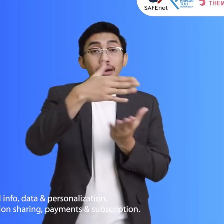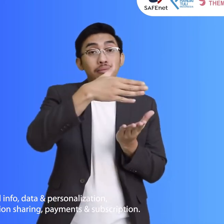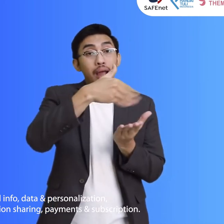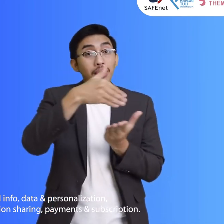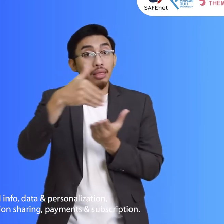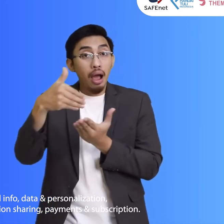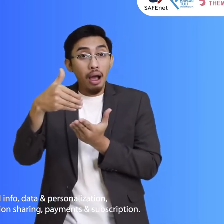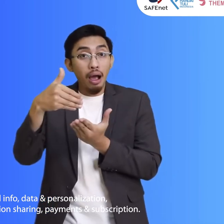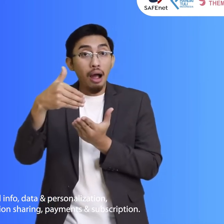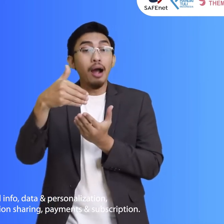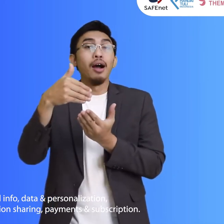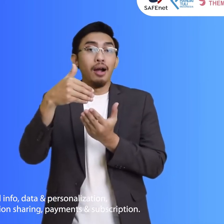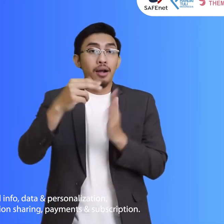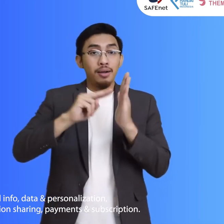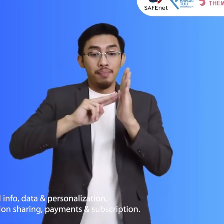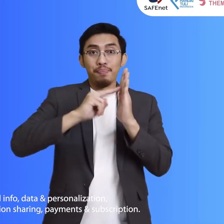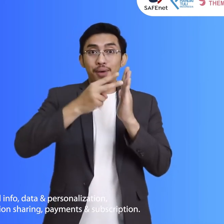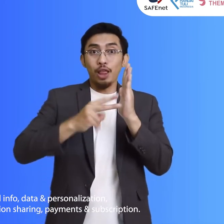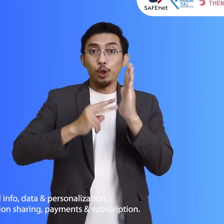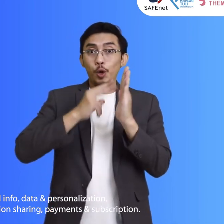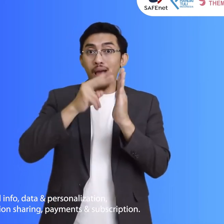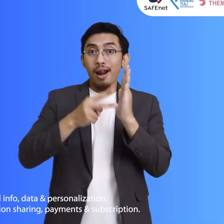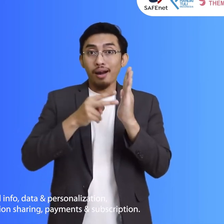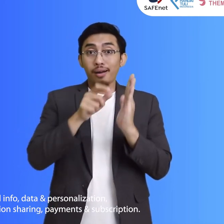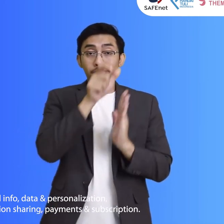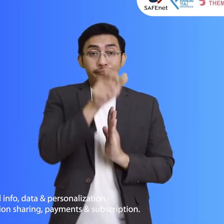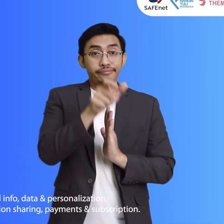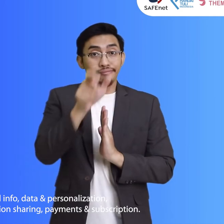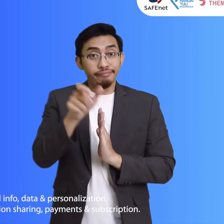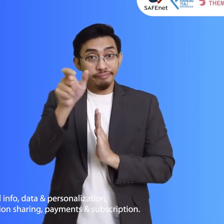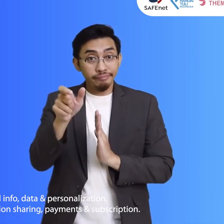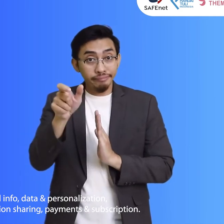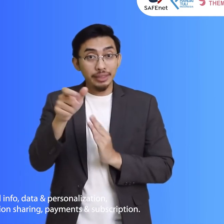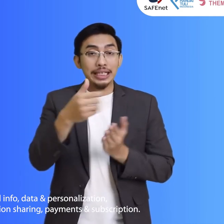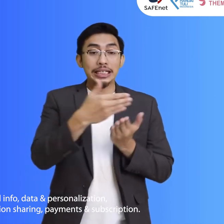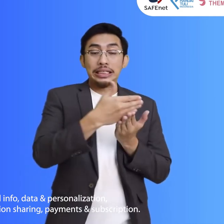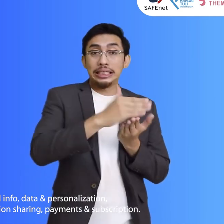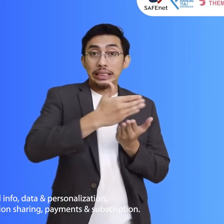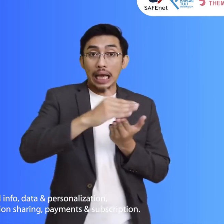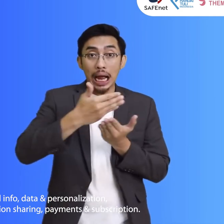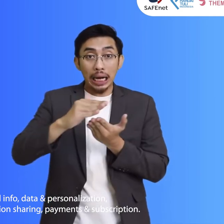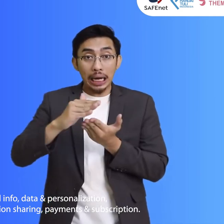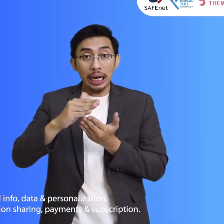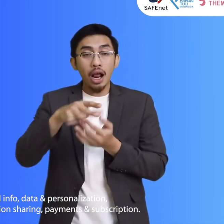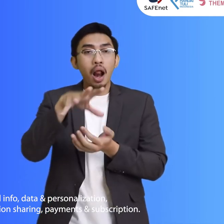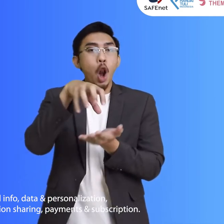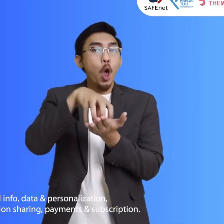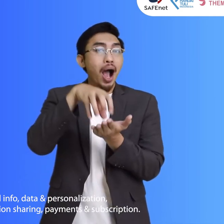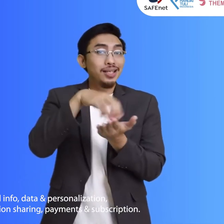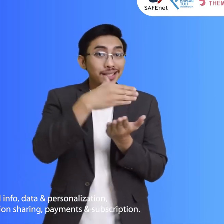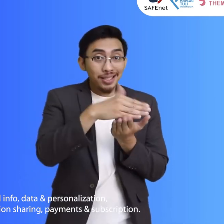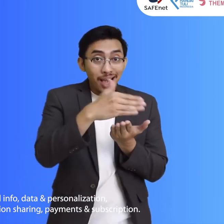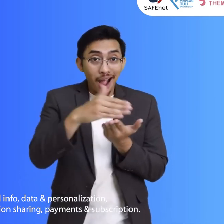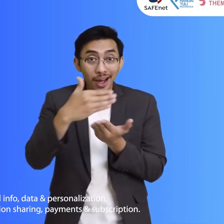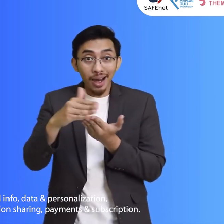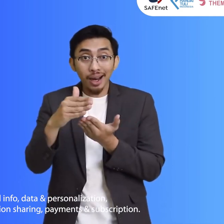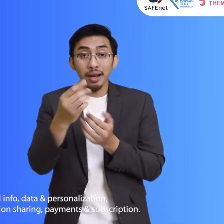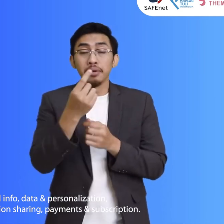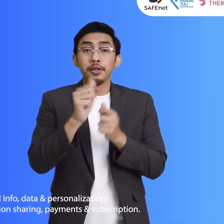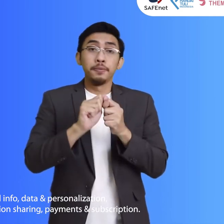mengatur ulang bagian personal info data dan personalization people and sharing dalam